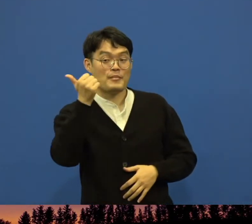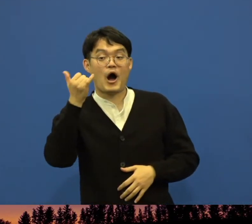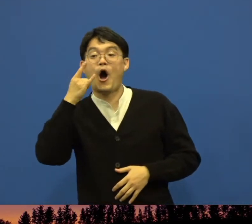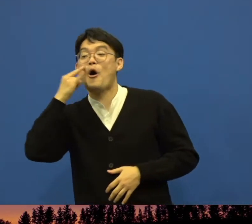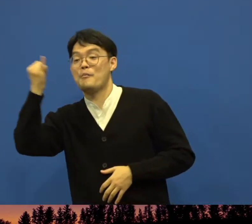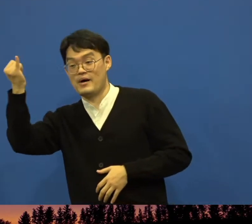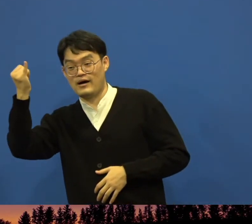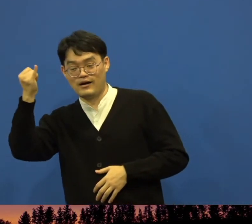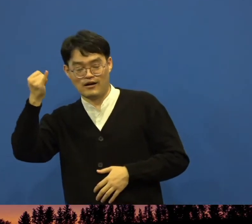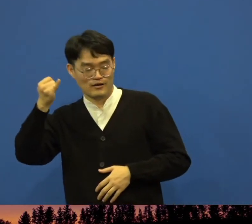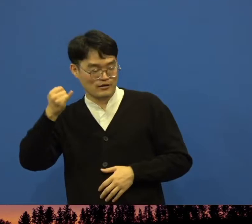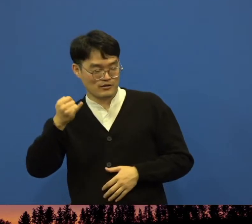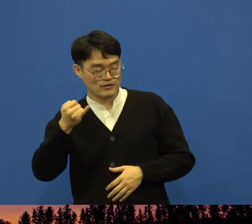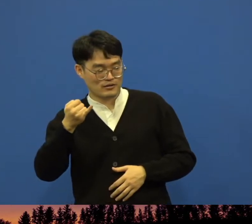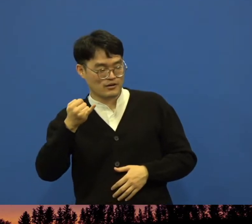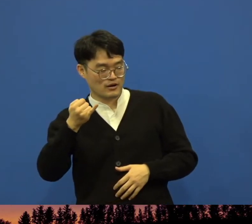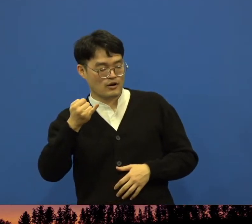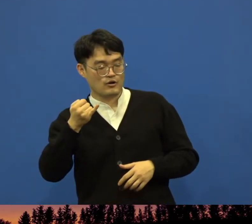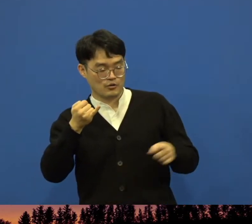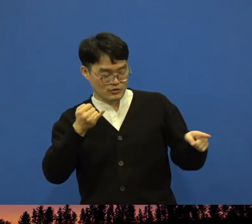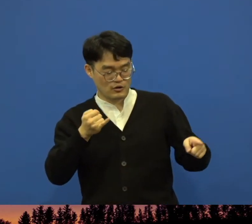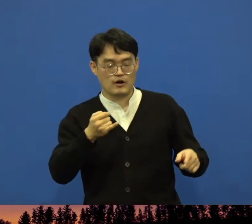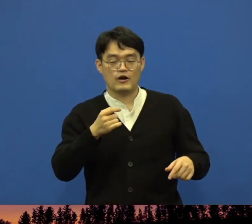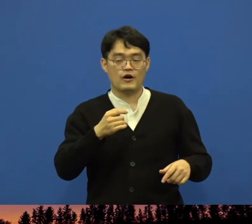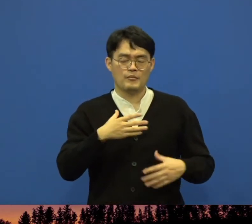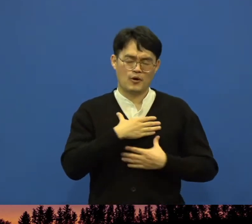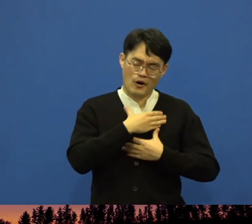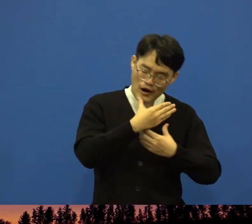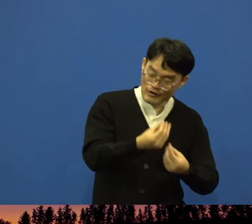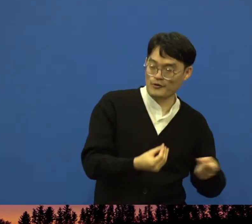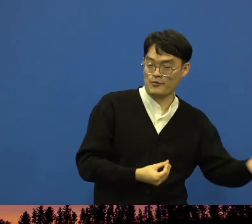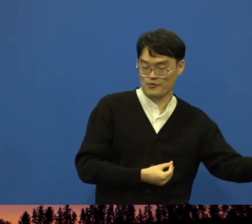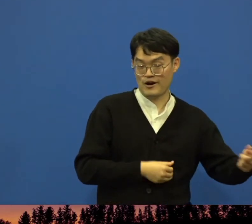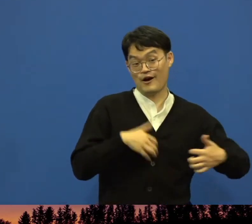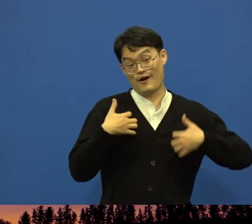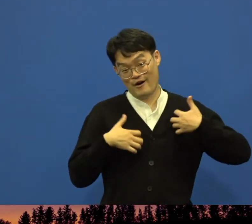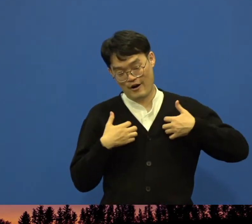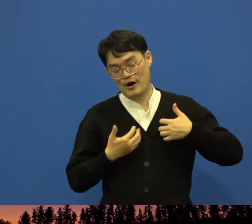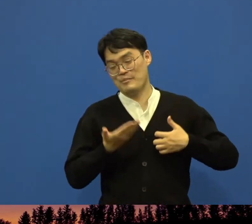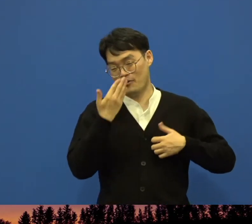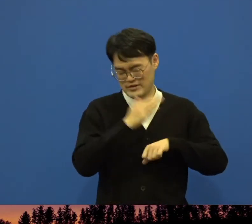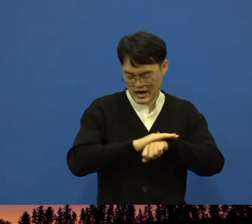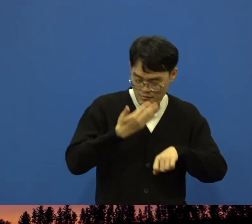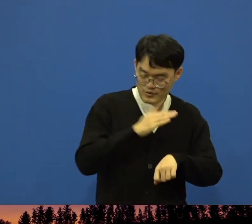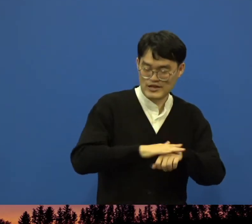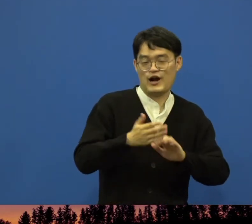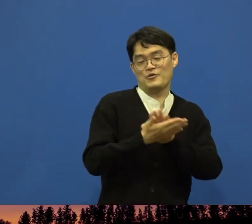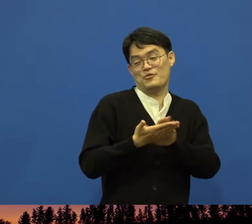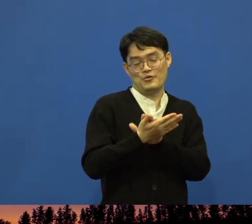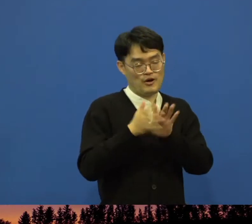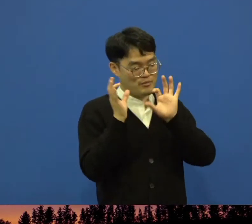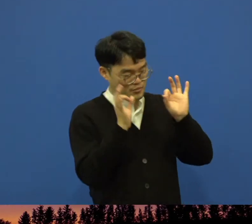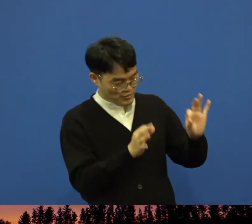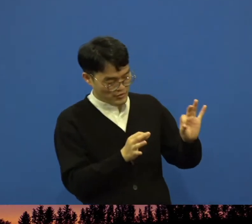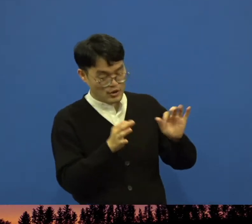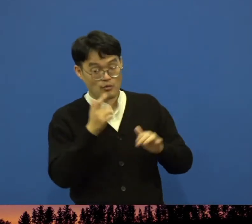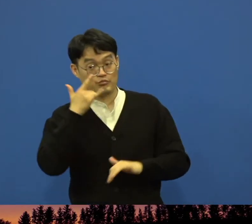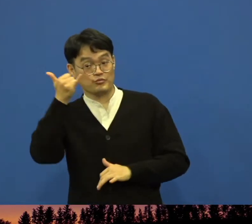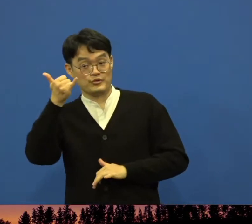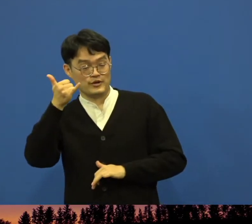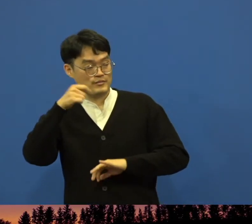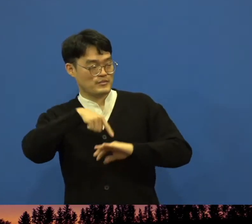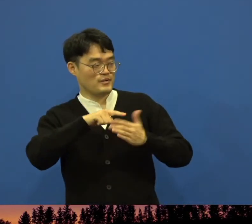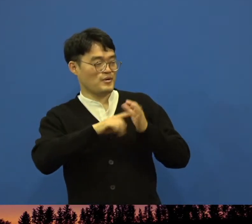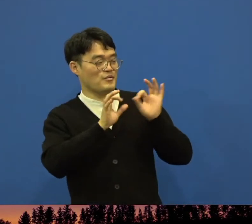잘 먹고 좋은 환경에서 이런 걸 놀고 있으니까 막 기뻐하는 걸 보면 그게 이제 부모에게